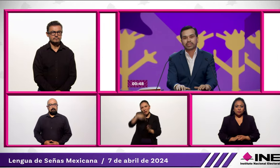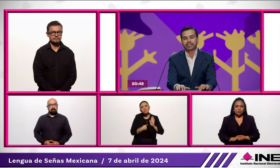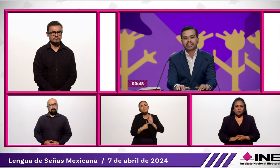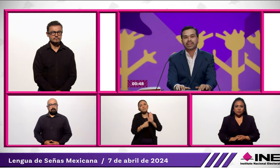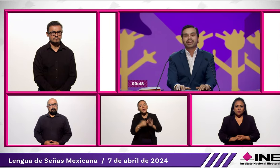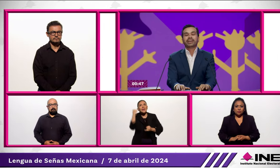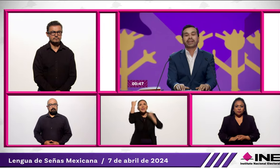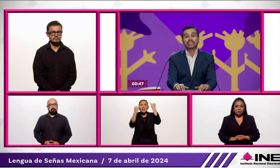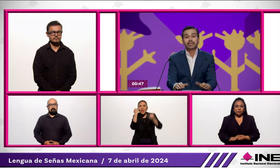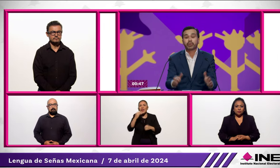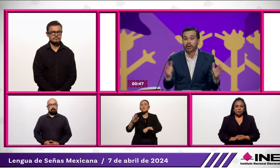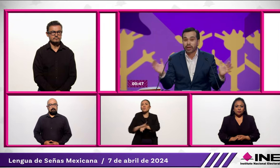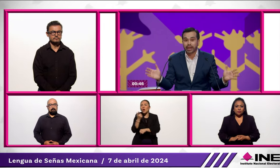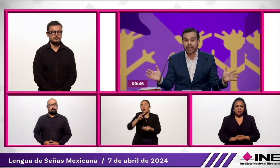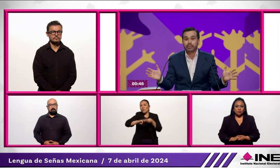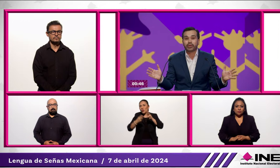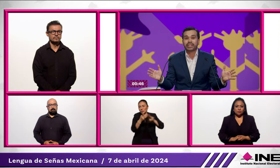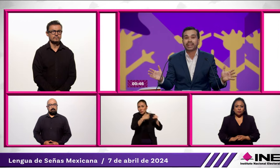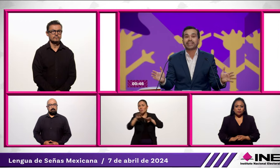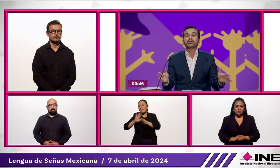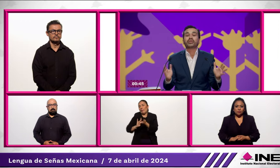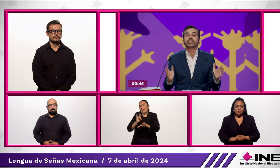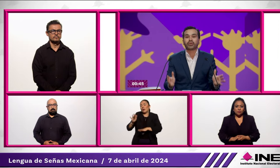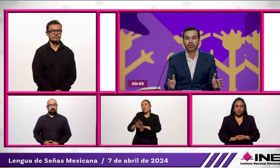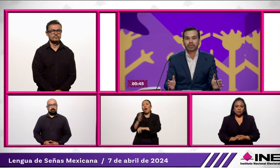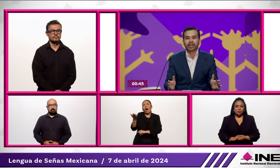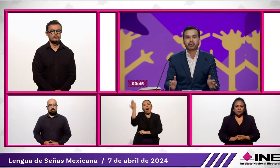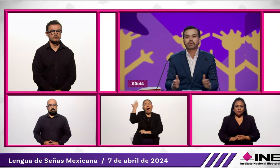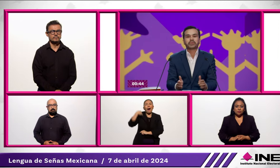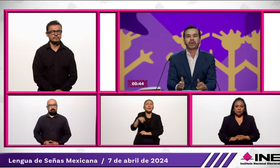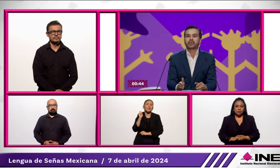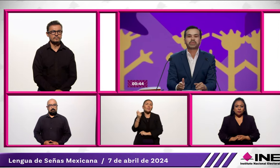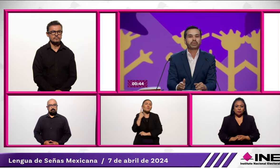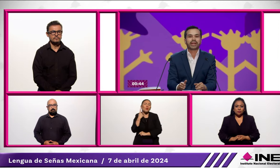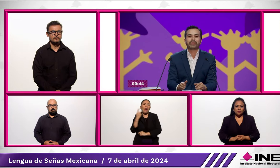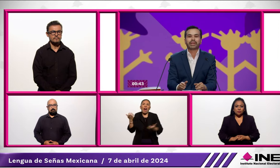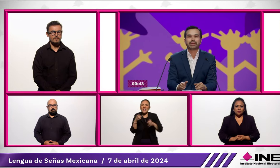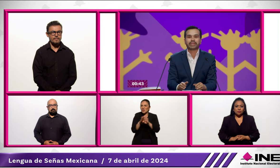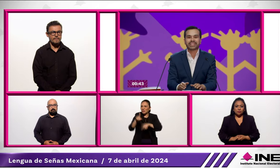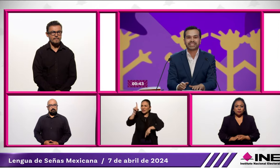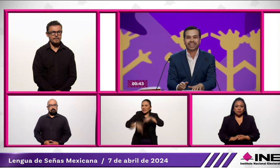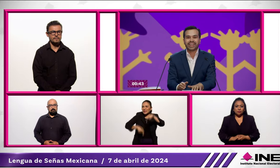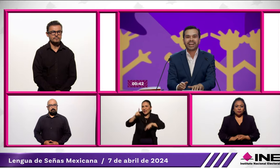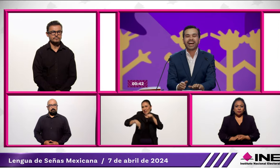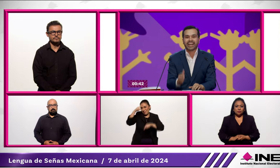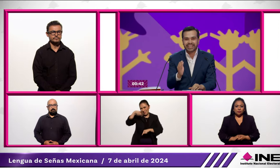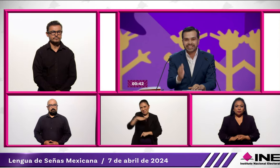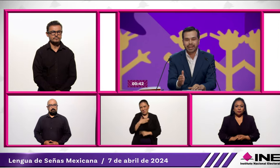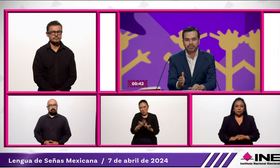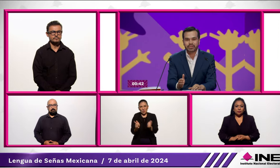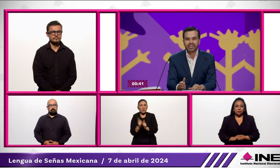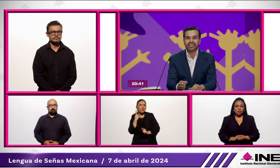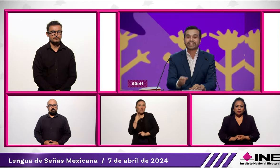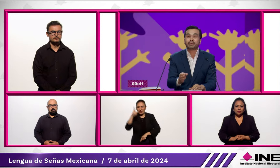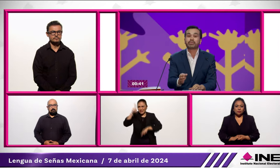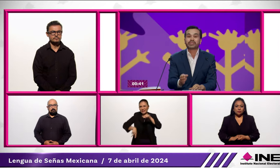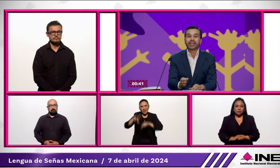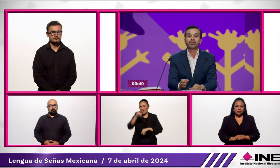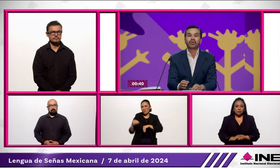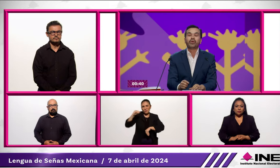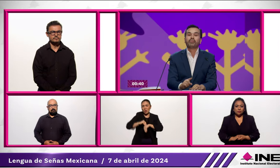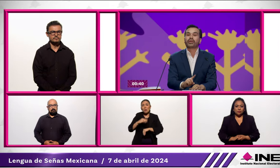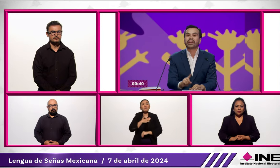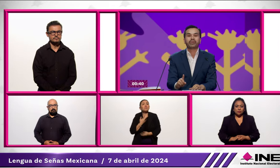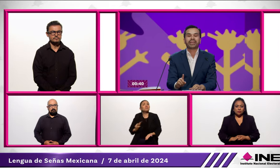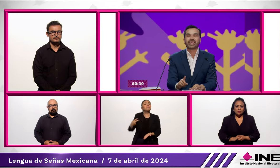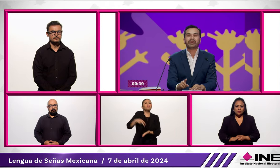causas y propuestas. Gracias, porque aunque la vieja política hizo de todo para que Movimiento Ciudadano no estuviera en la boleta presidencial, aquí estamos y estamos